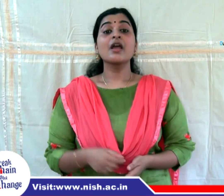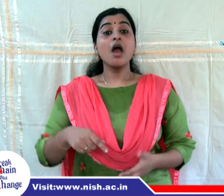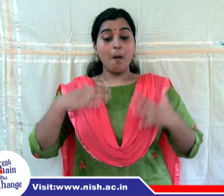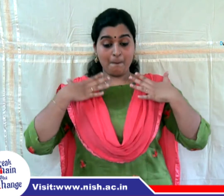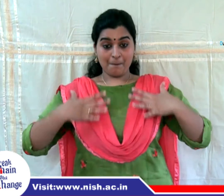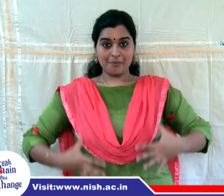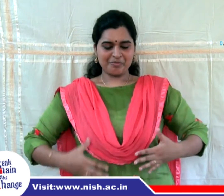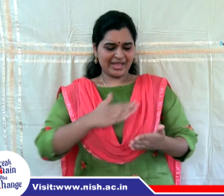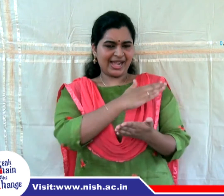വ്യക്തിശുചിത്വം: